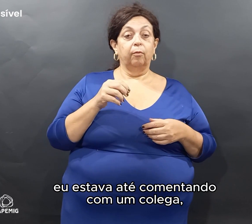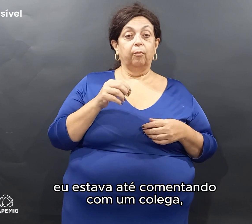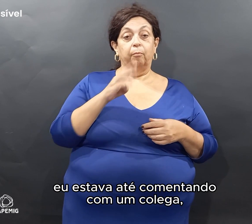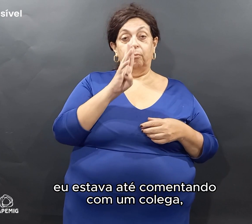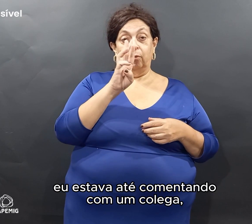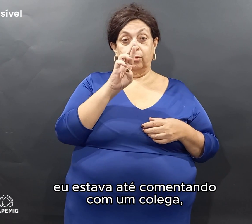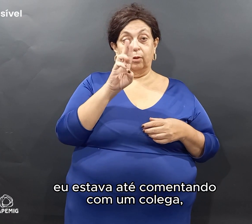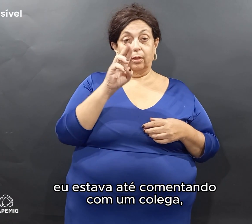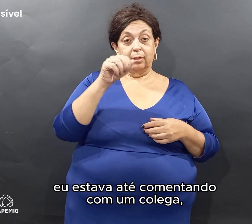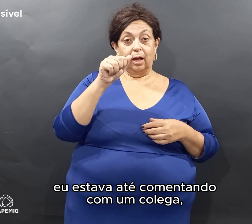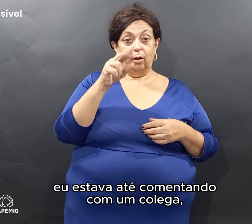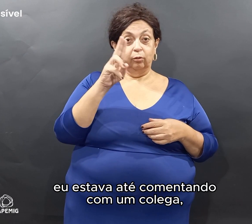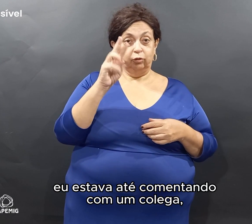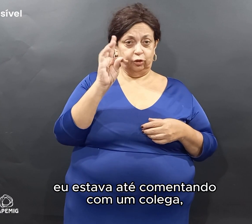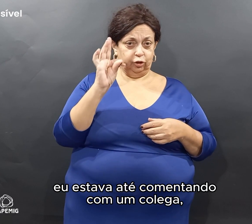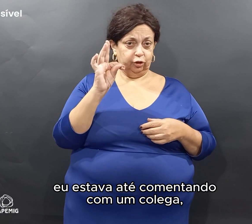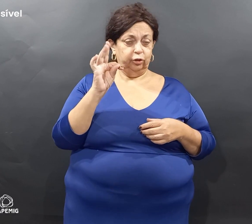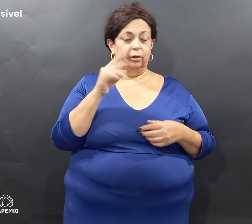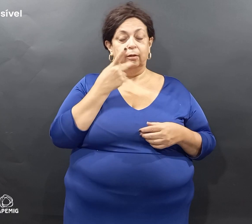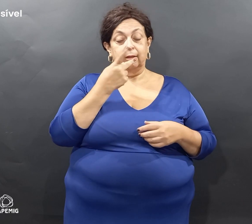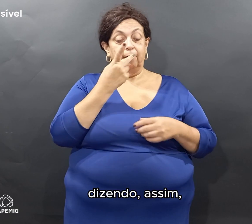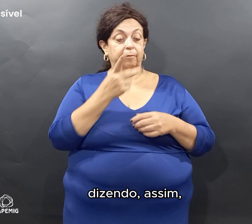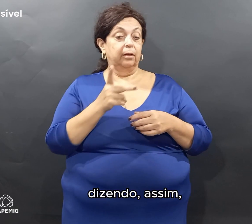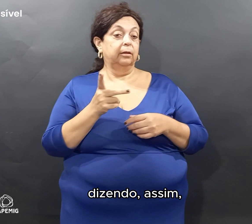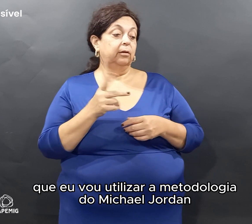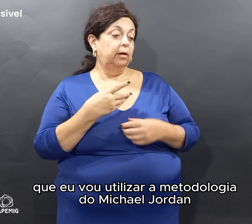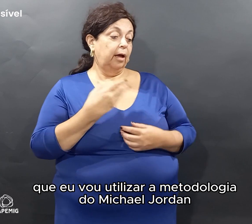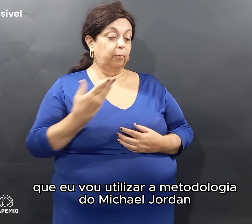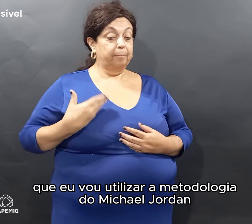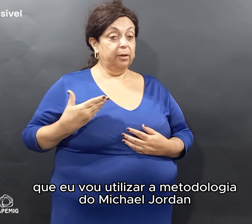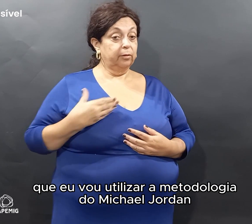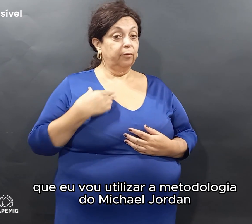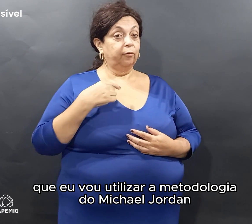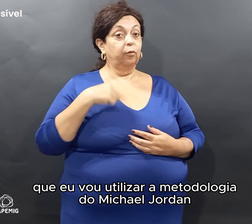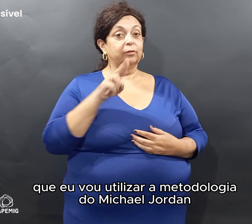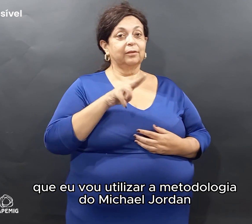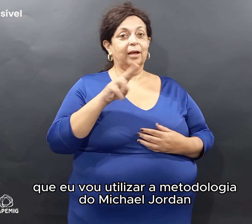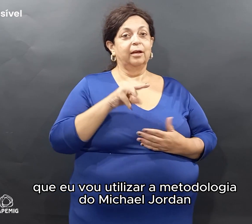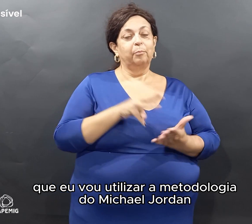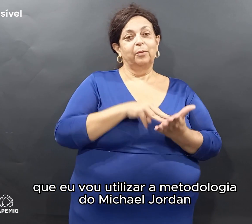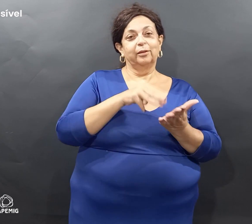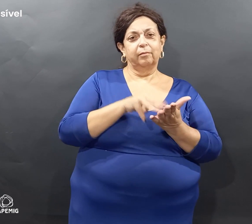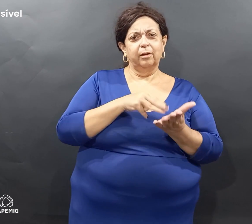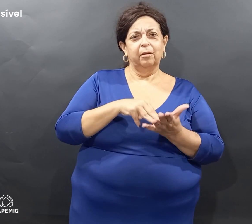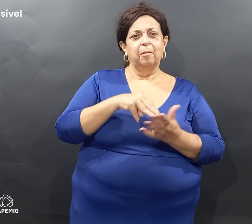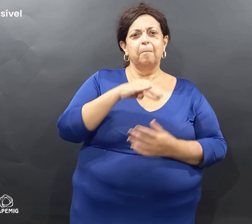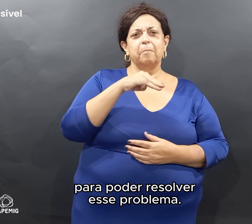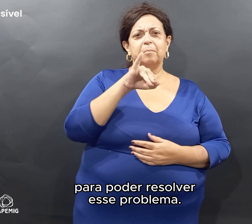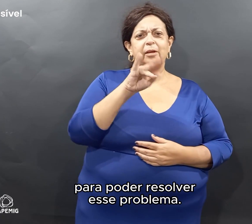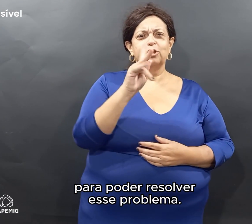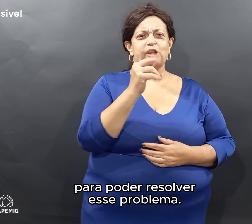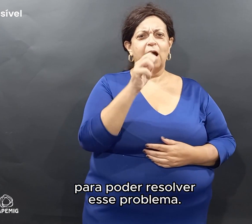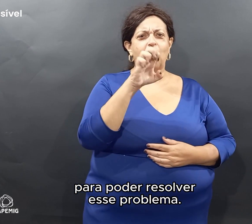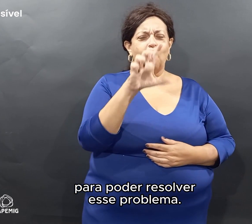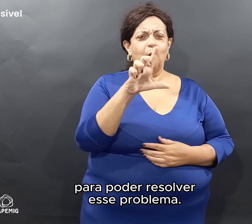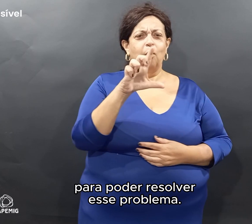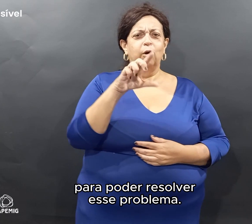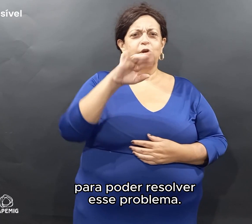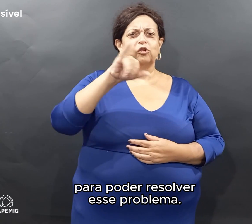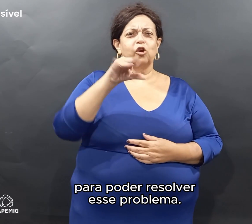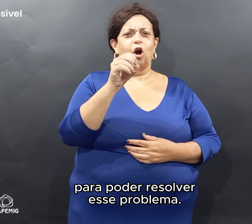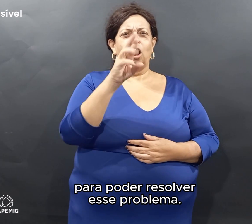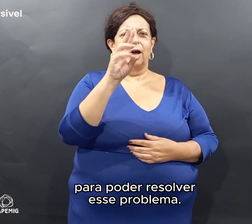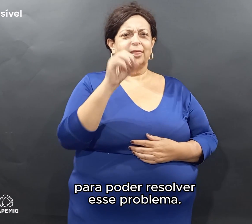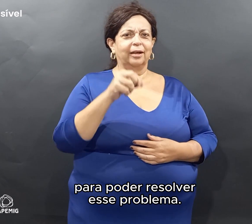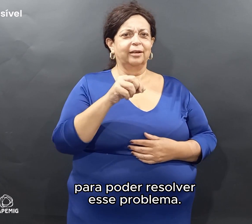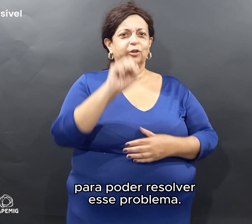estava até comentando com um colega, dizendo assim que eu vou utilizar a metodologia do Michael Jordan para